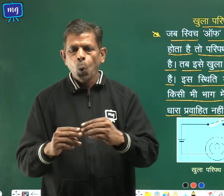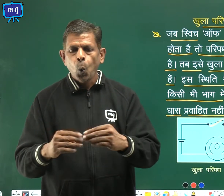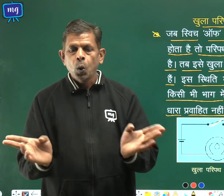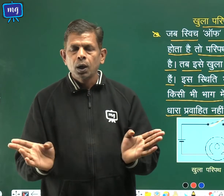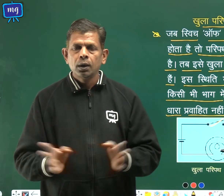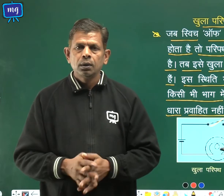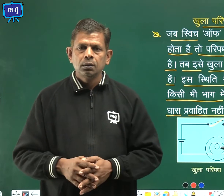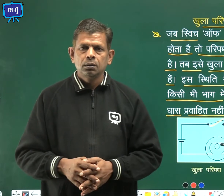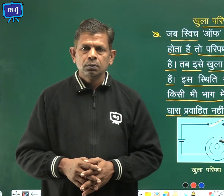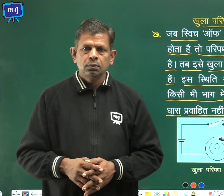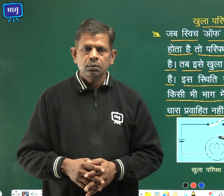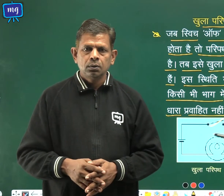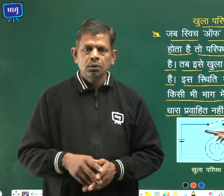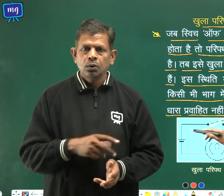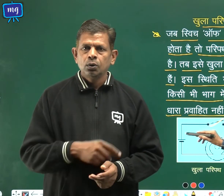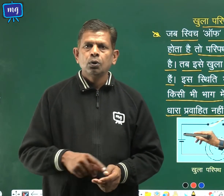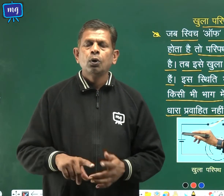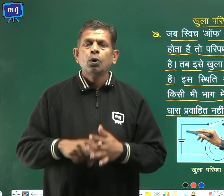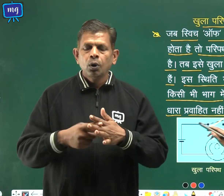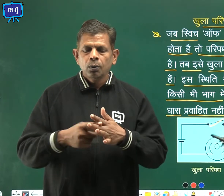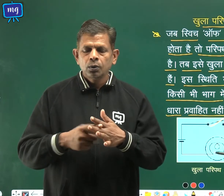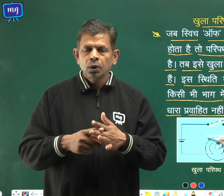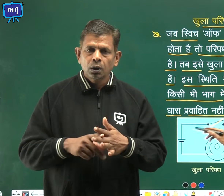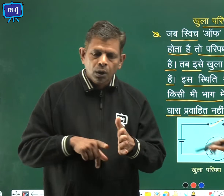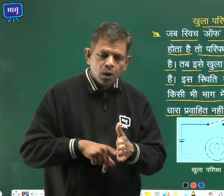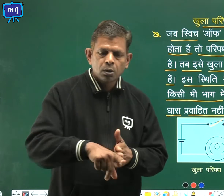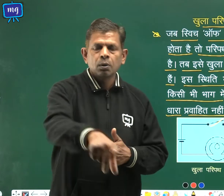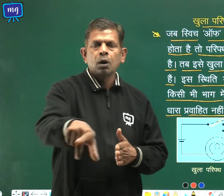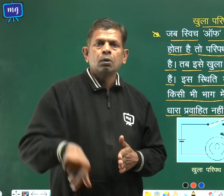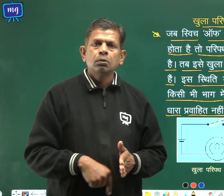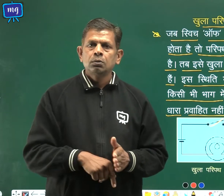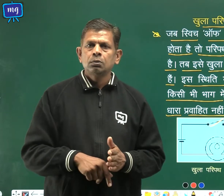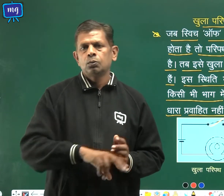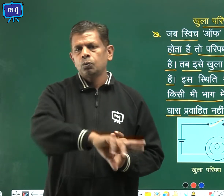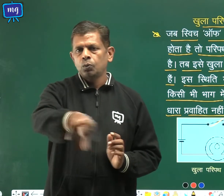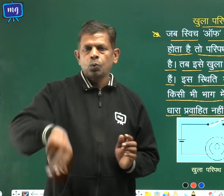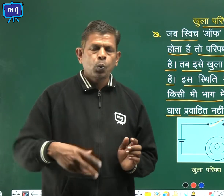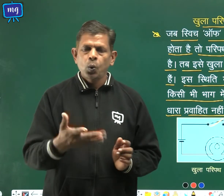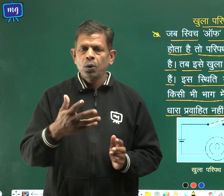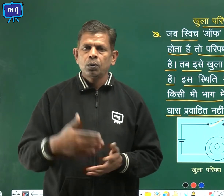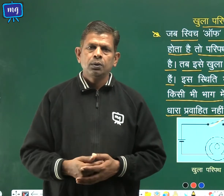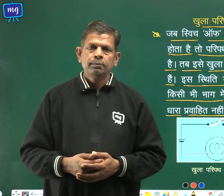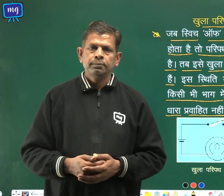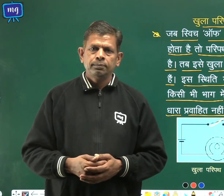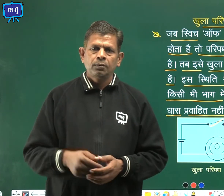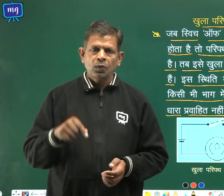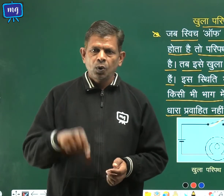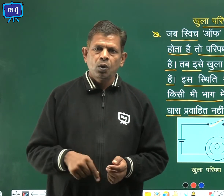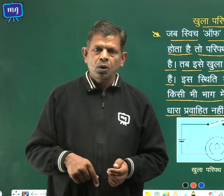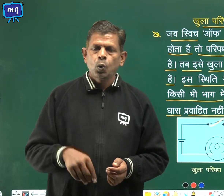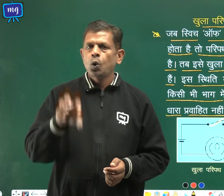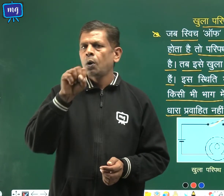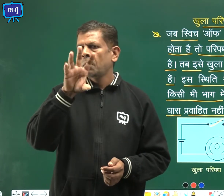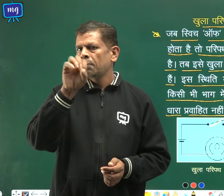है, तो विद्युत धारा का प्रवाह नहीं होगा और बल्ब